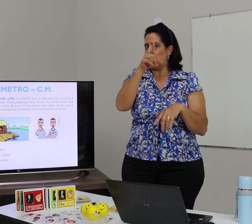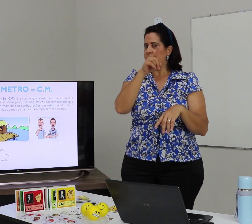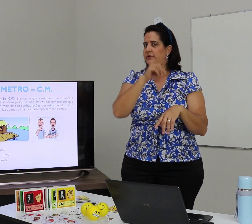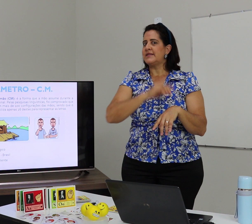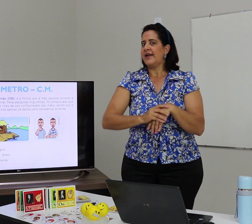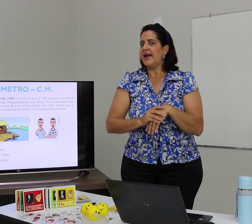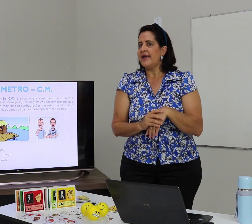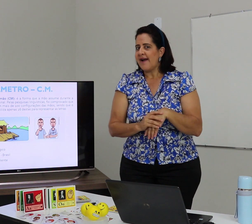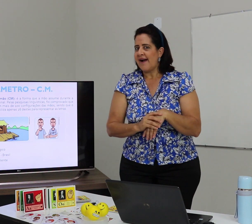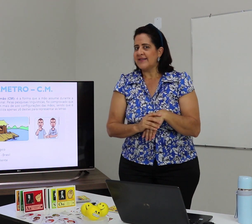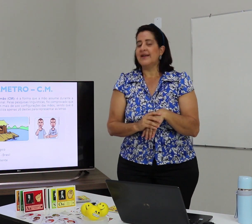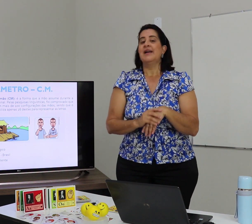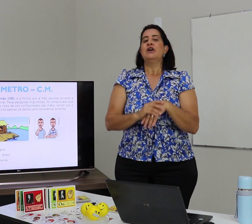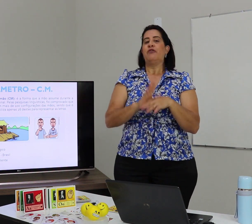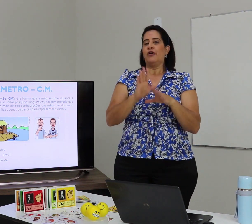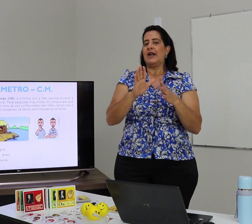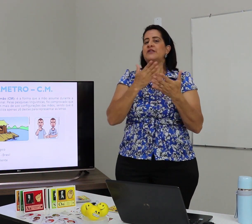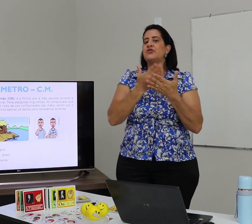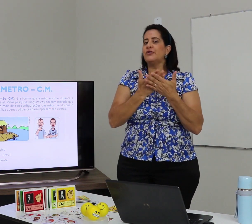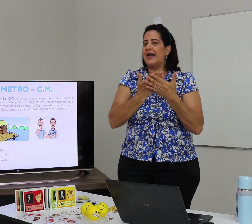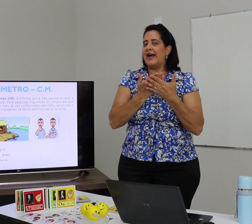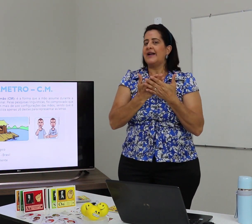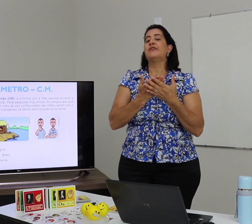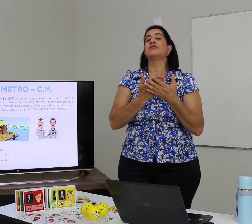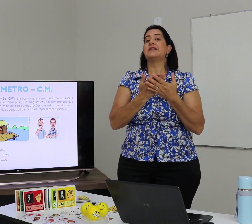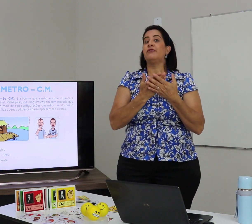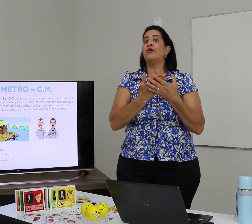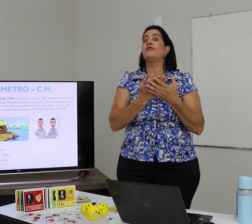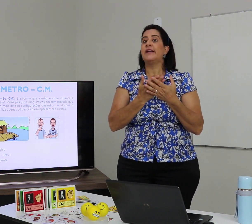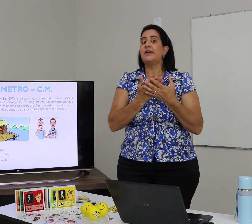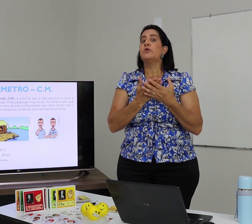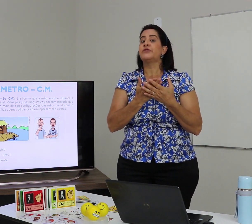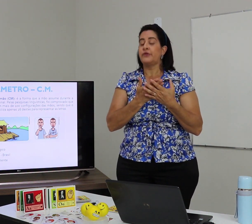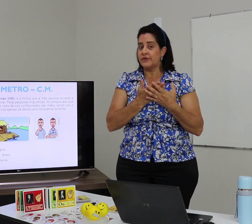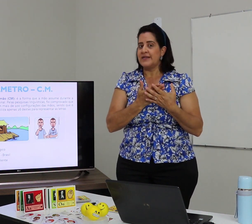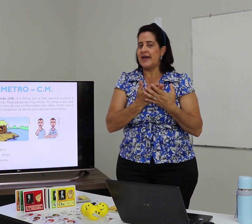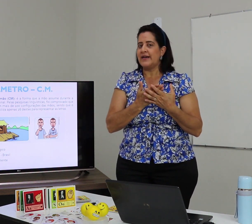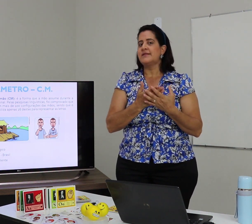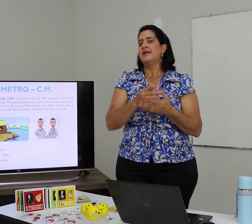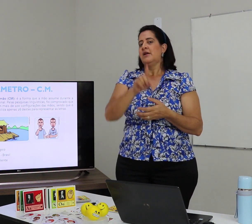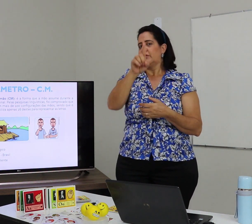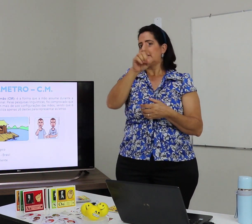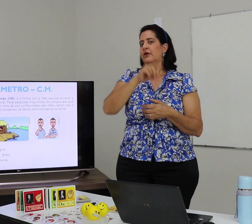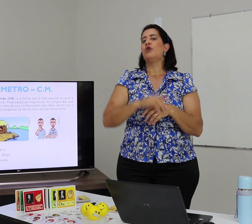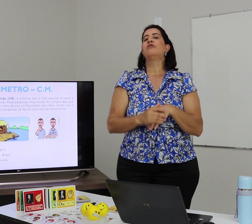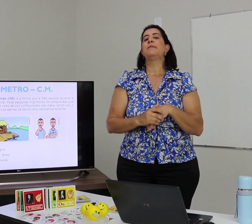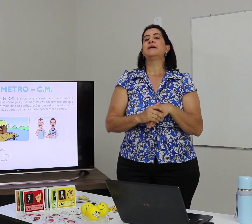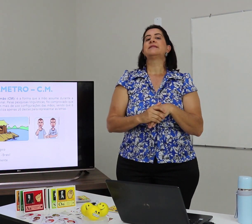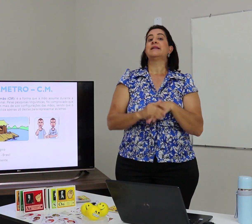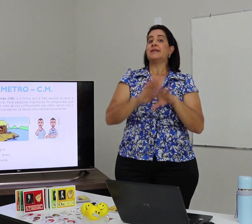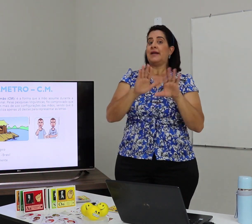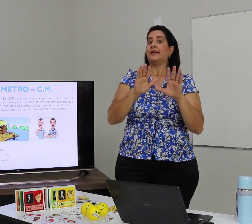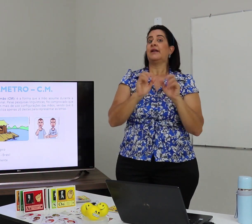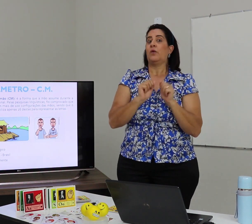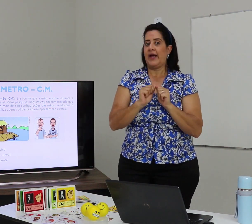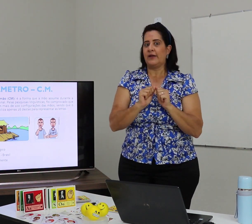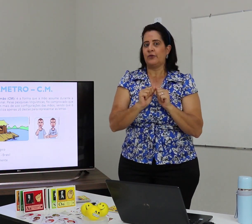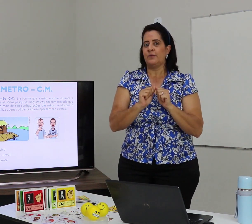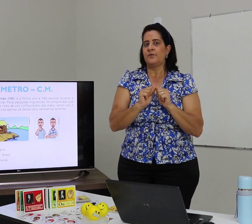quando você aí em casa for lá estudar, que você for ver e construir os sinais, você logo vai pensar, será que está correto?